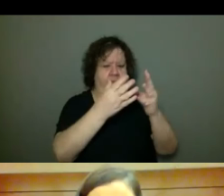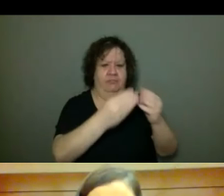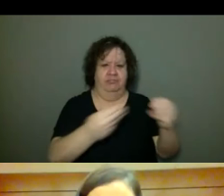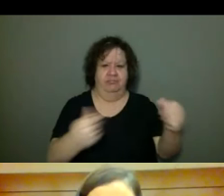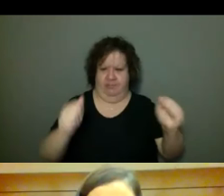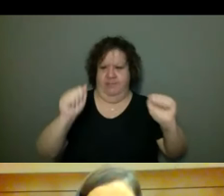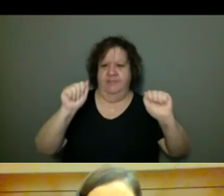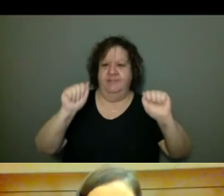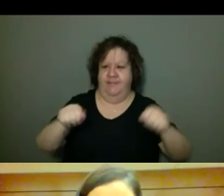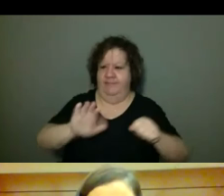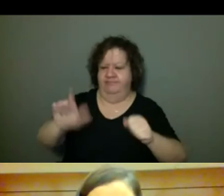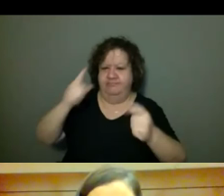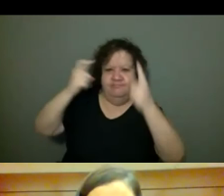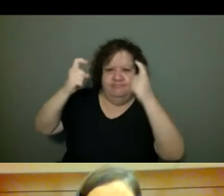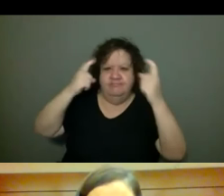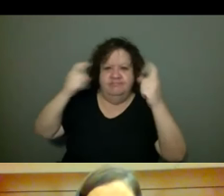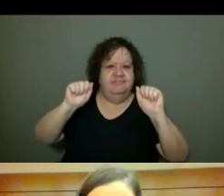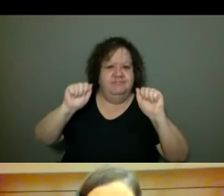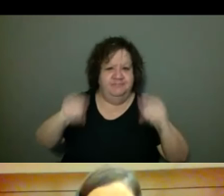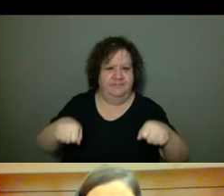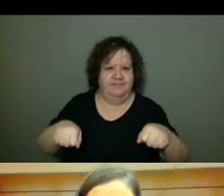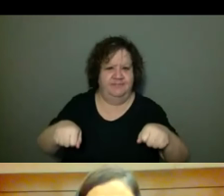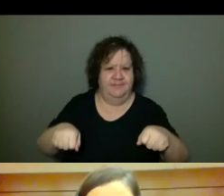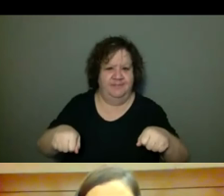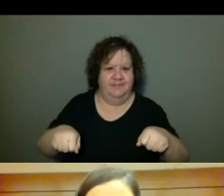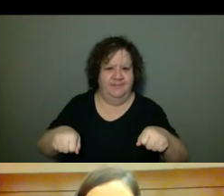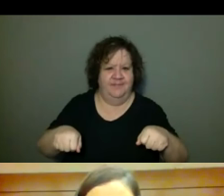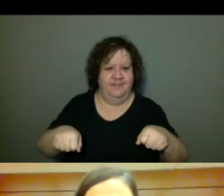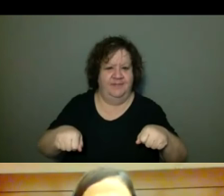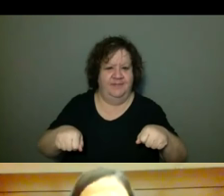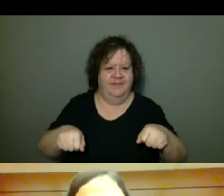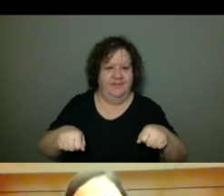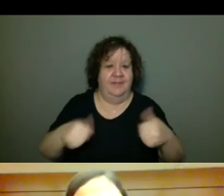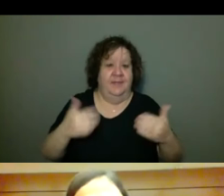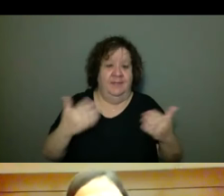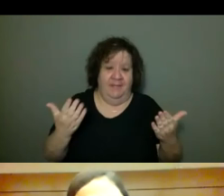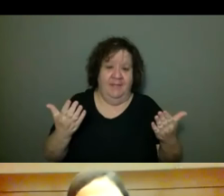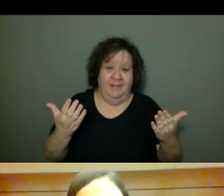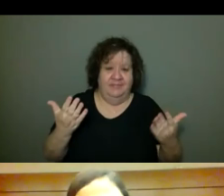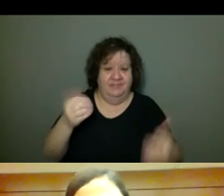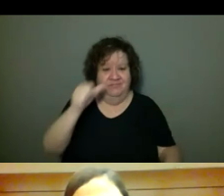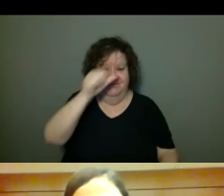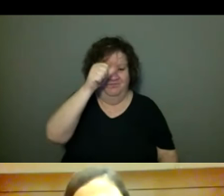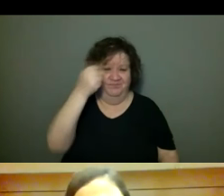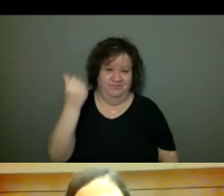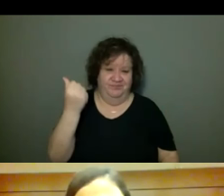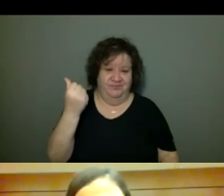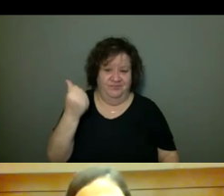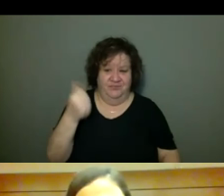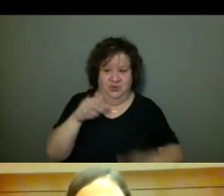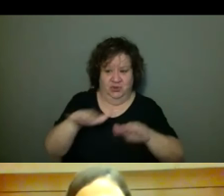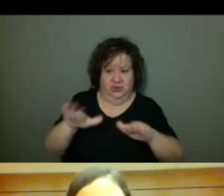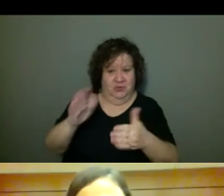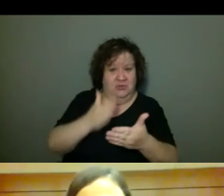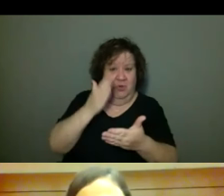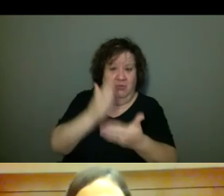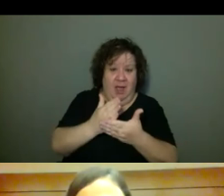afectan. Sin embargo, parece que la participación de los niños es muy complicada